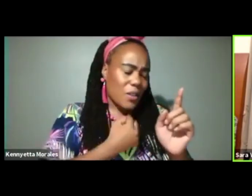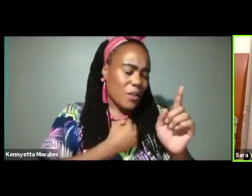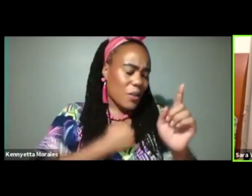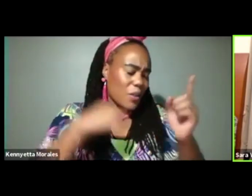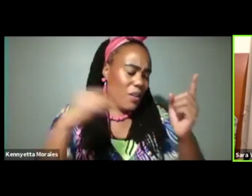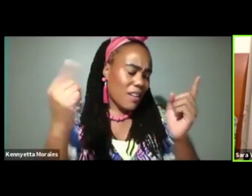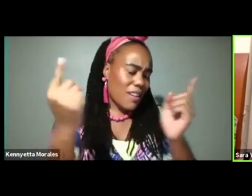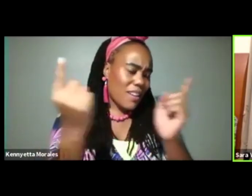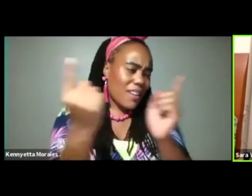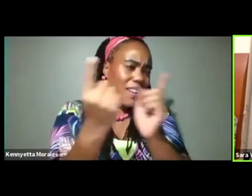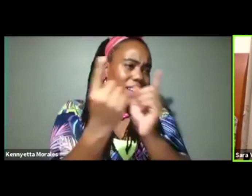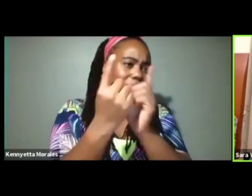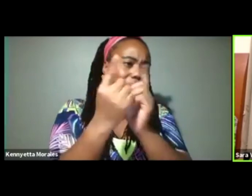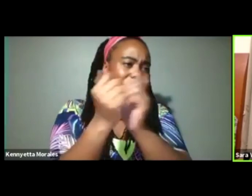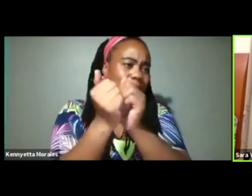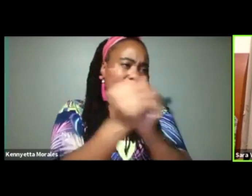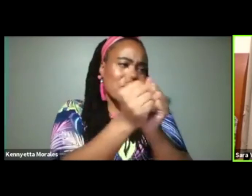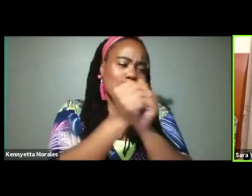Saborearte